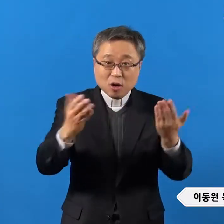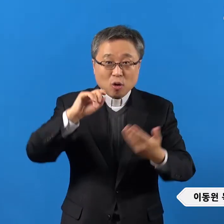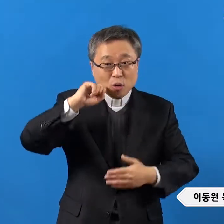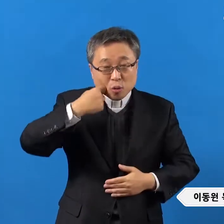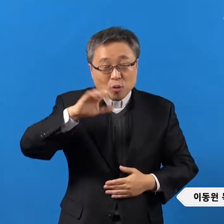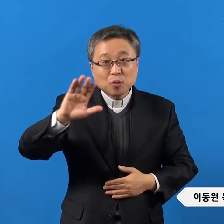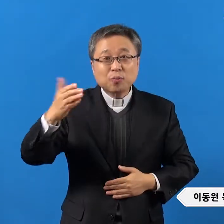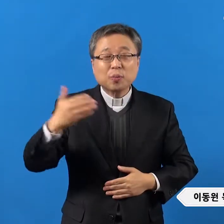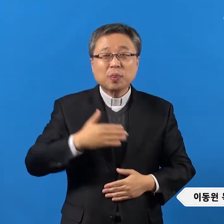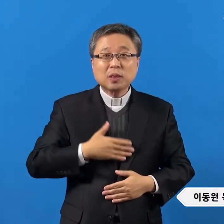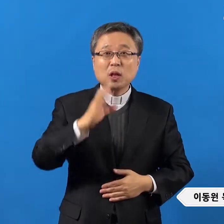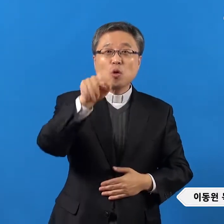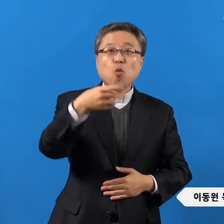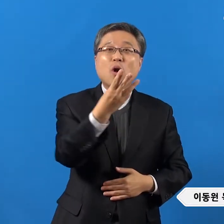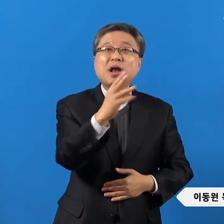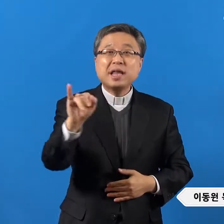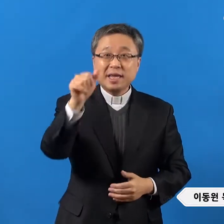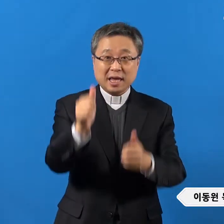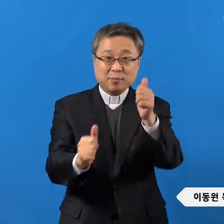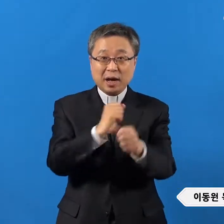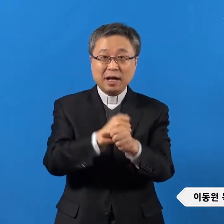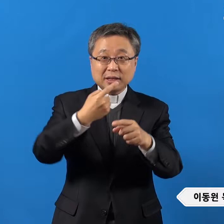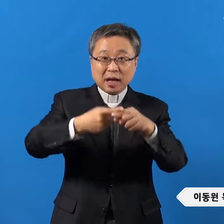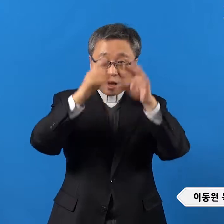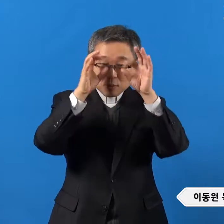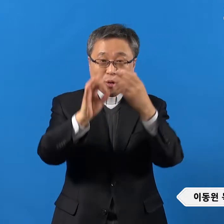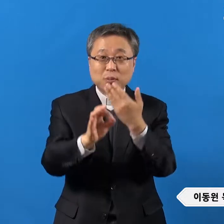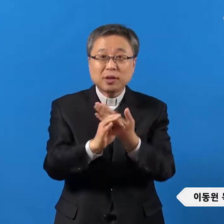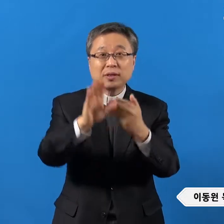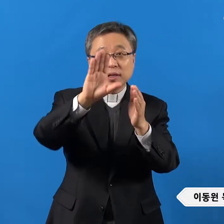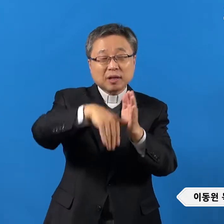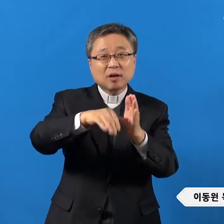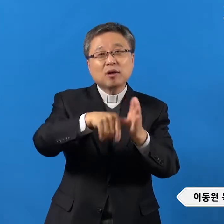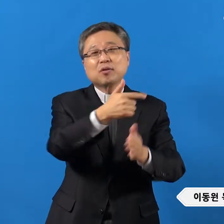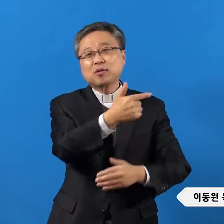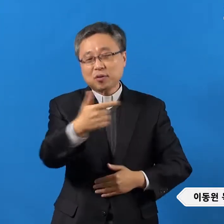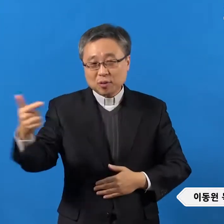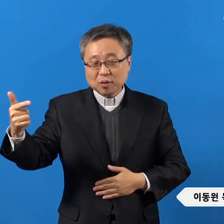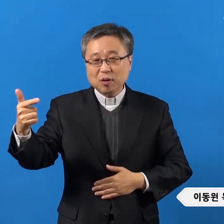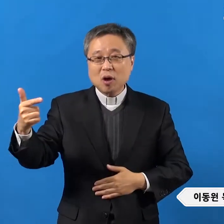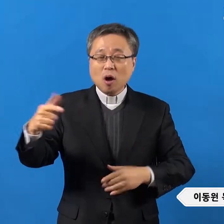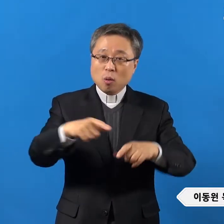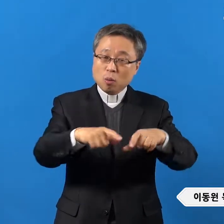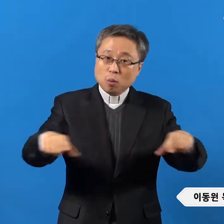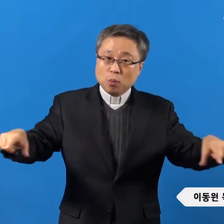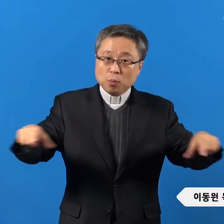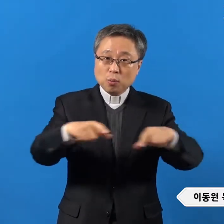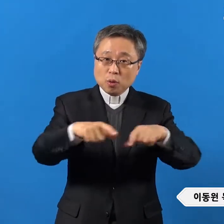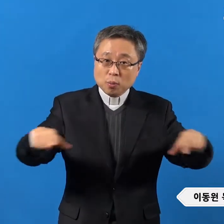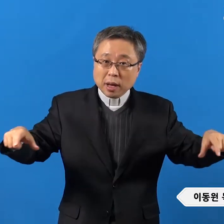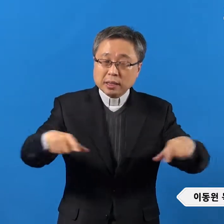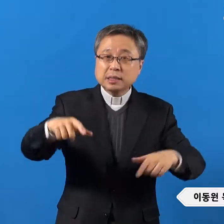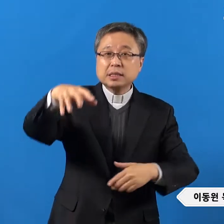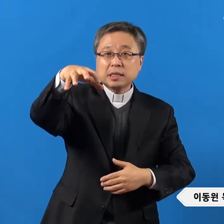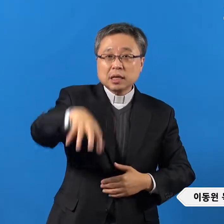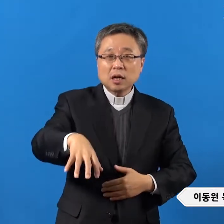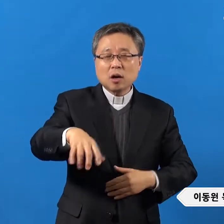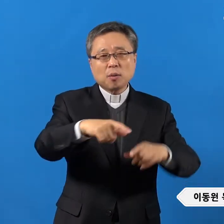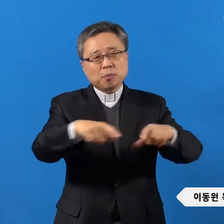이 원리 게임을 하다 보면 그는 때로 너무나 평범한 장소에 그리고 평범한